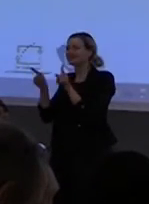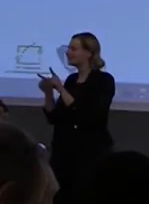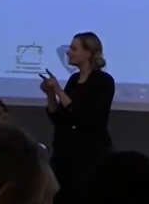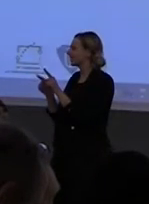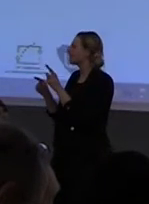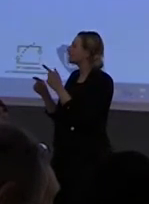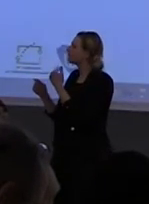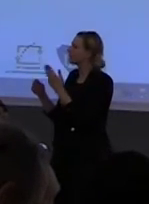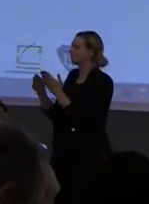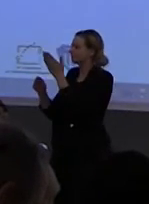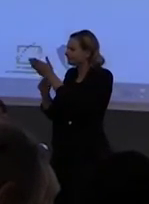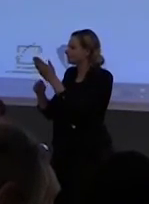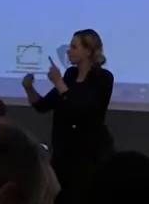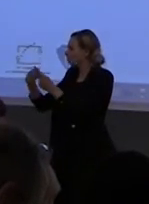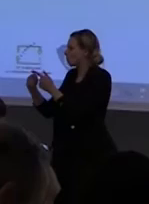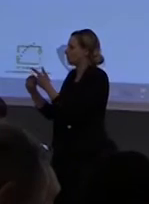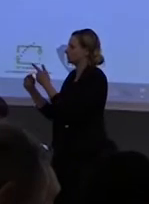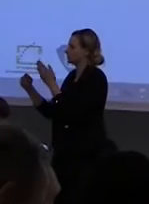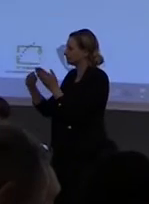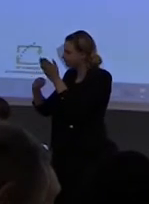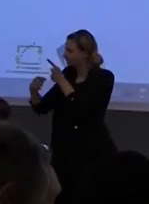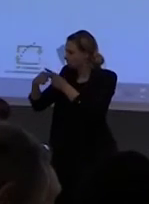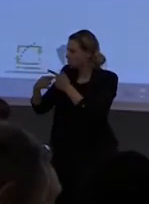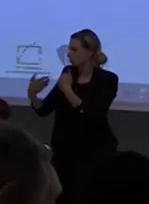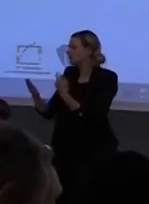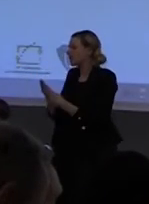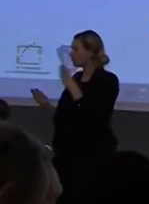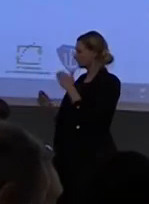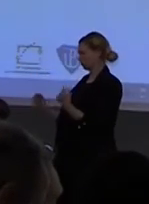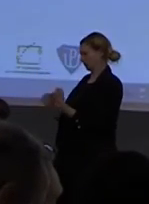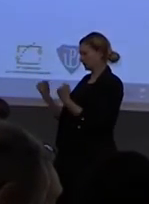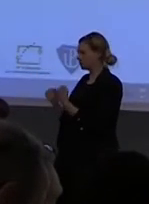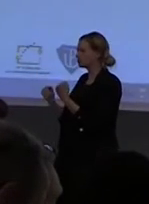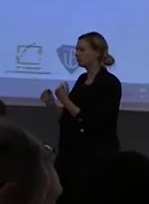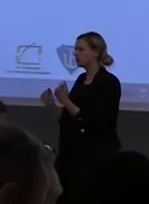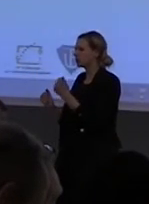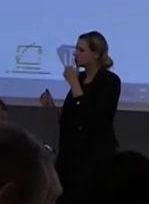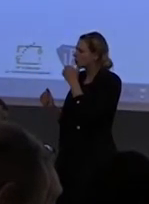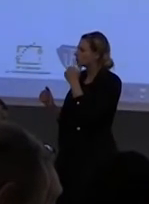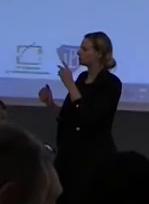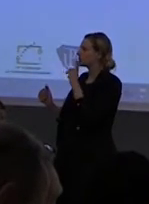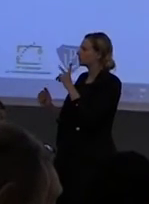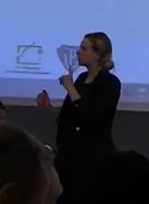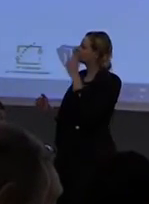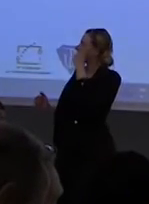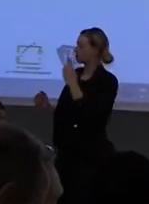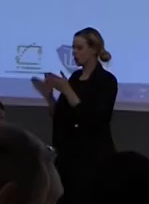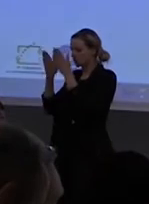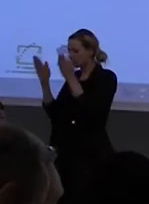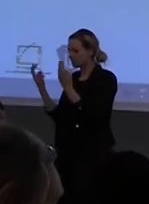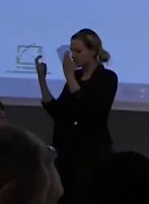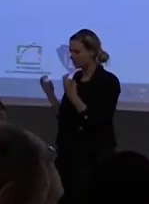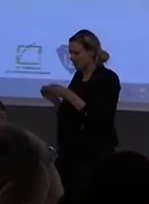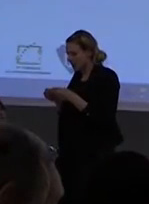některé z kurzů dalšího vzdělávání, čili opravdu jsme se snažili co nejvíce získat informací z terénu, tak aby všechny naše výstupy byly